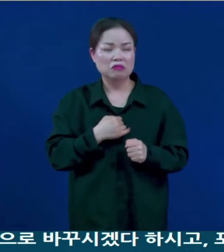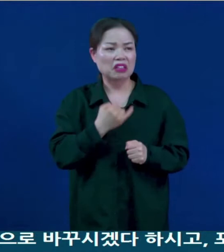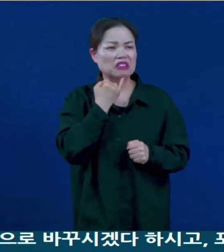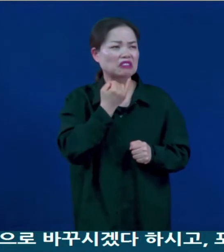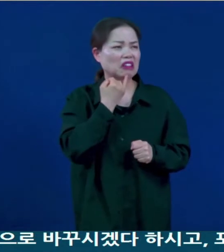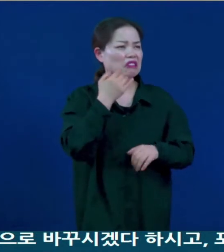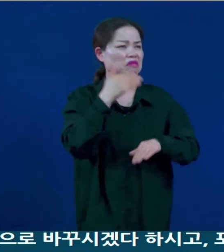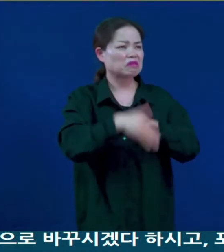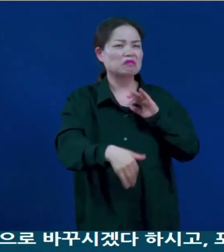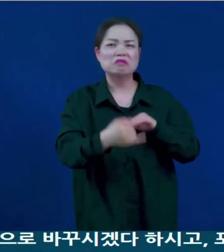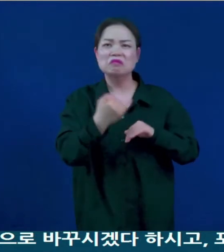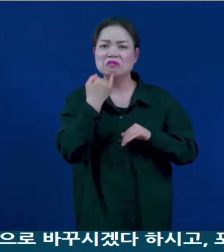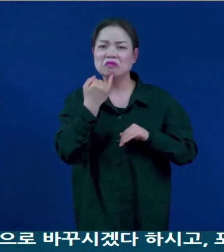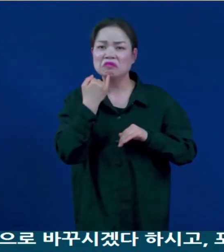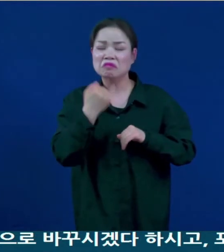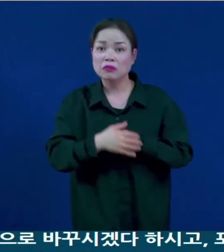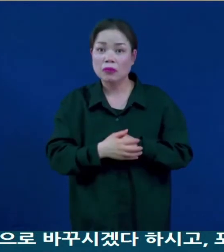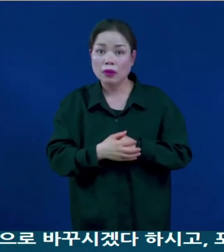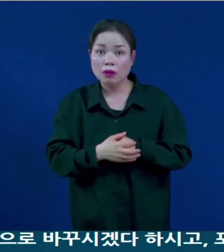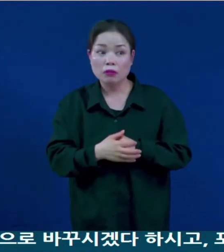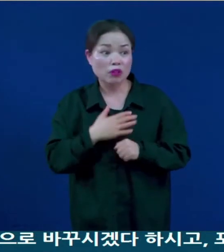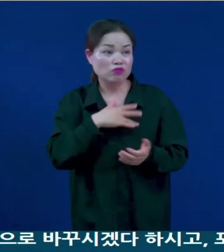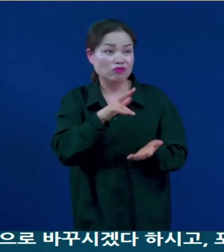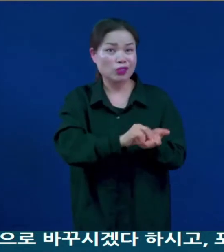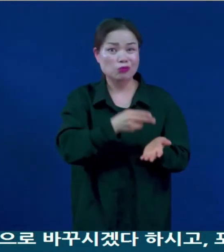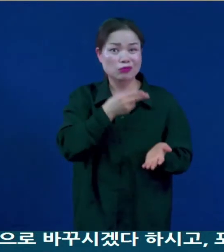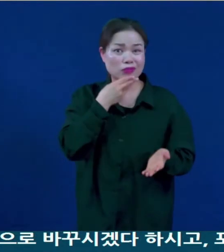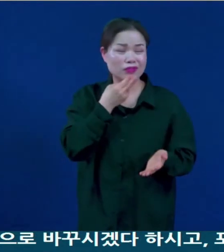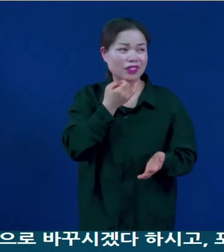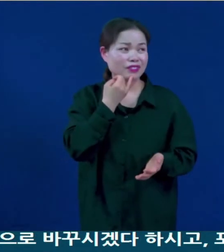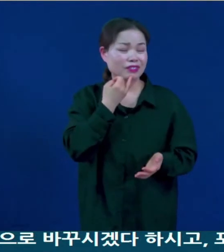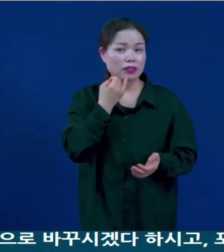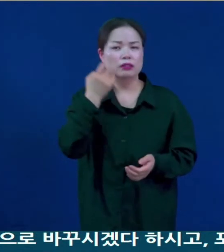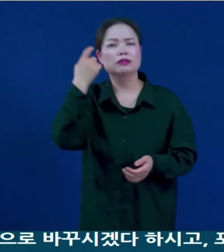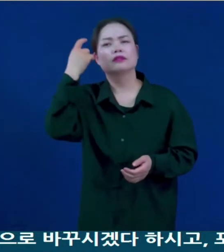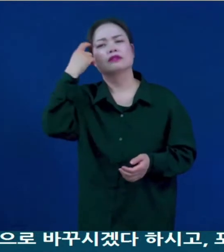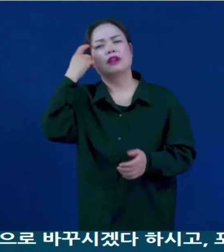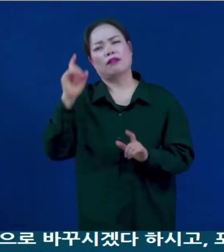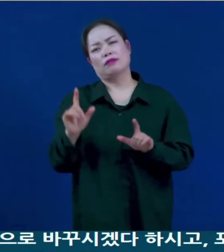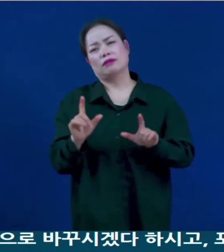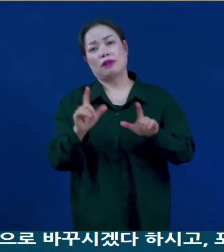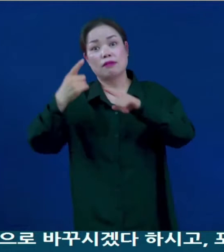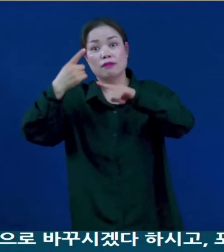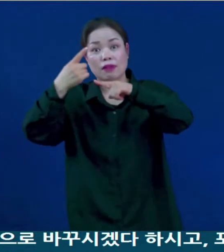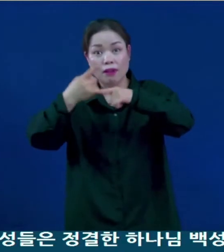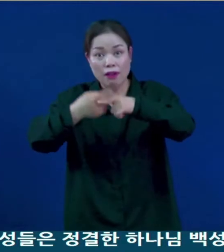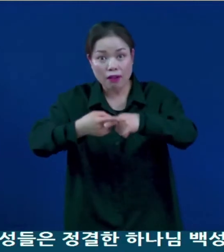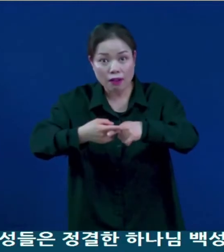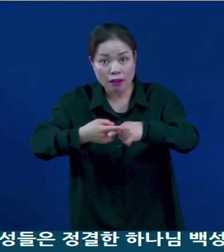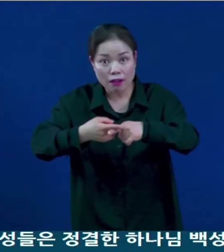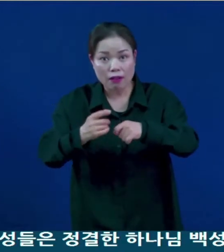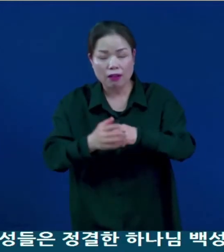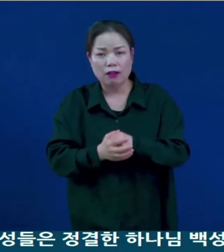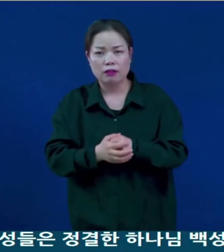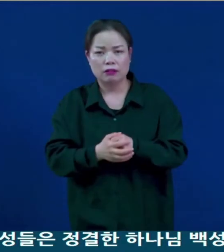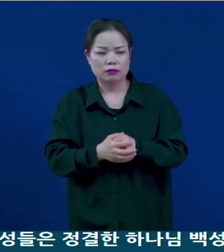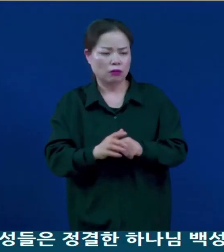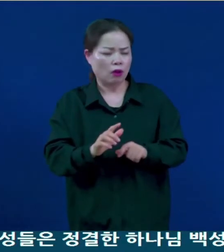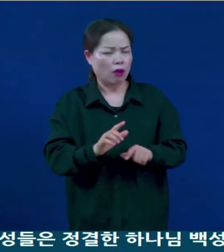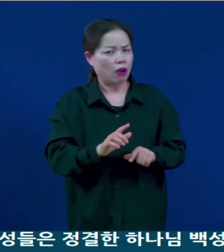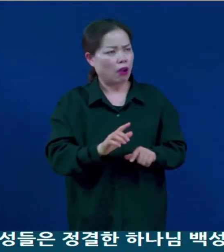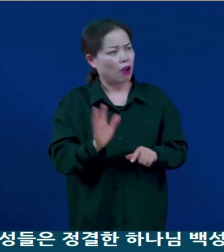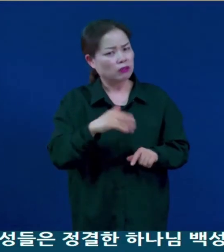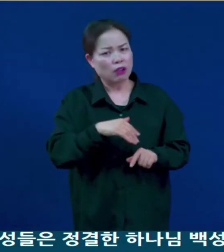사는 건데 나도 이렇게 산다고 뭐가 문제야? 라고 생각하며 살아가다가 그렇게 살면 안 되지.